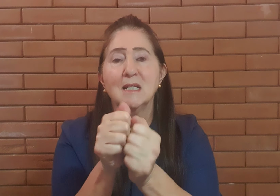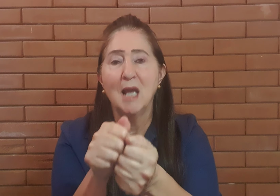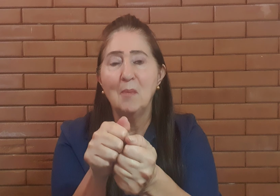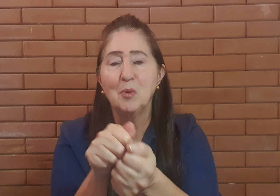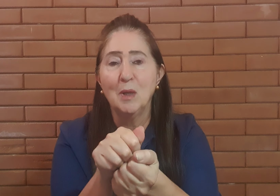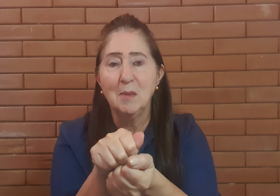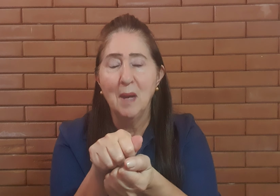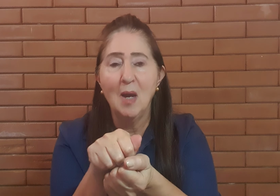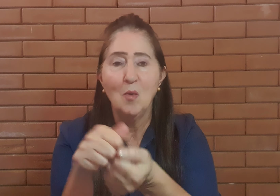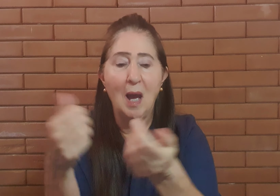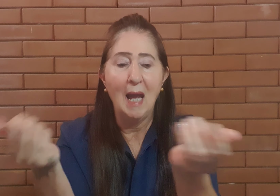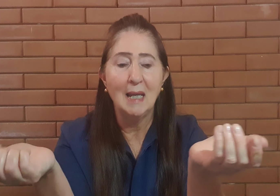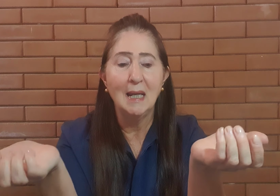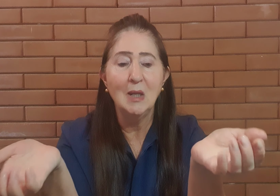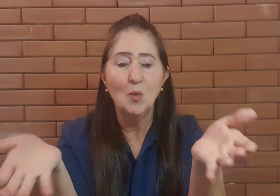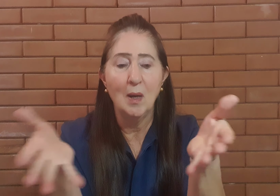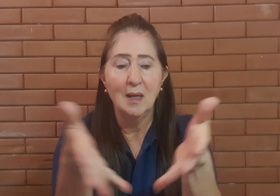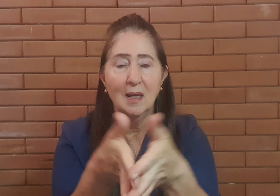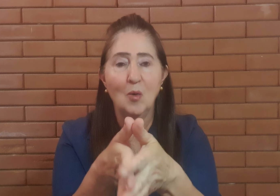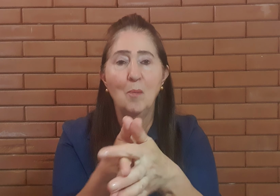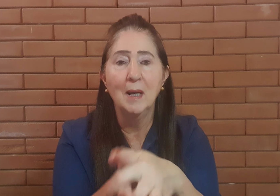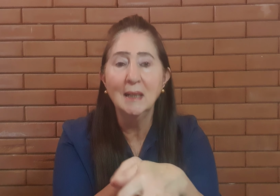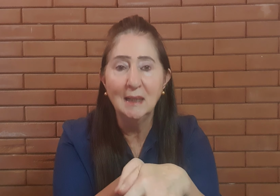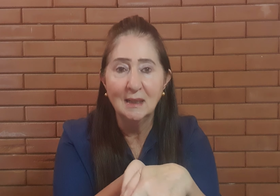ensinar para o animal a língua humana,